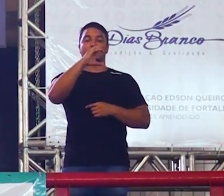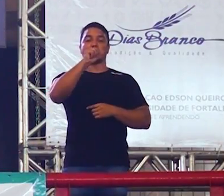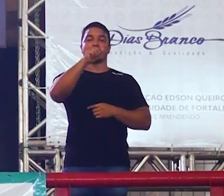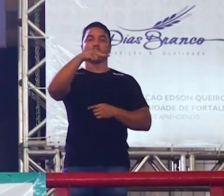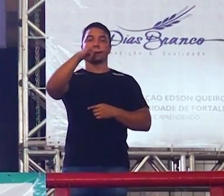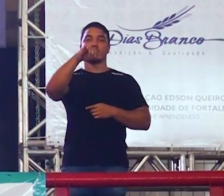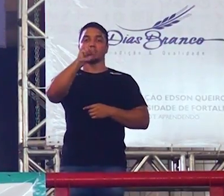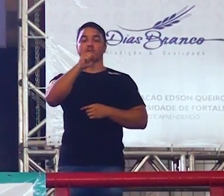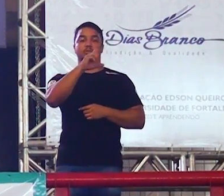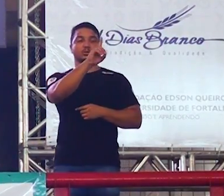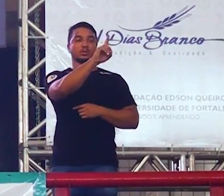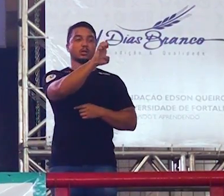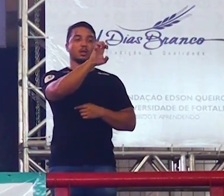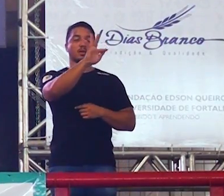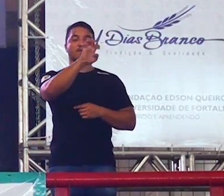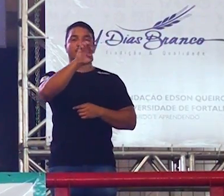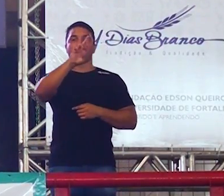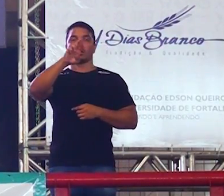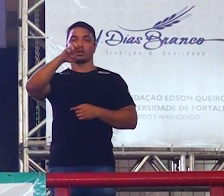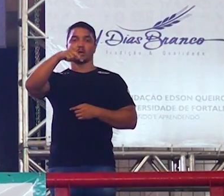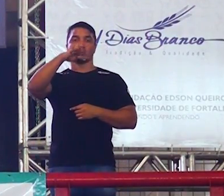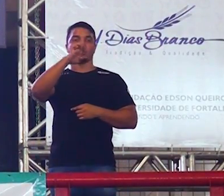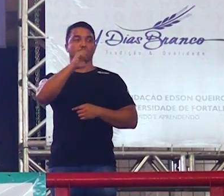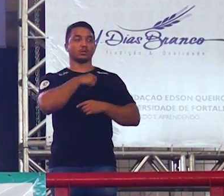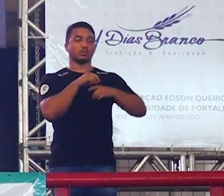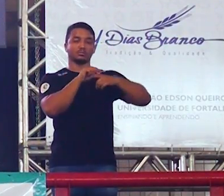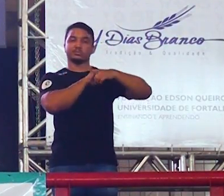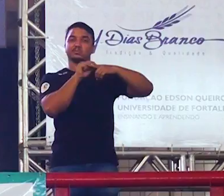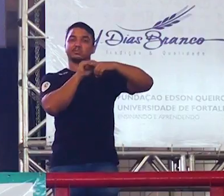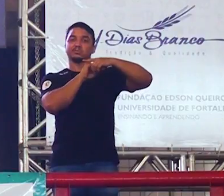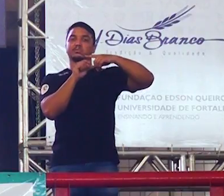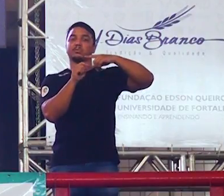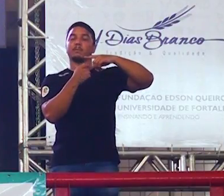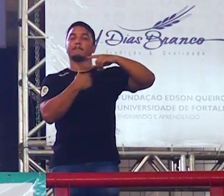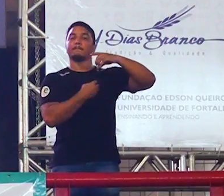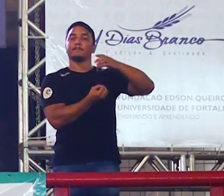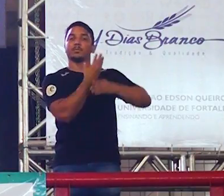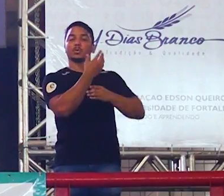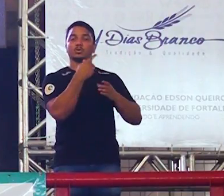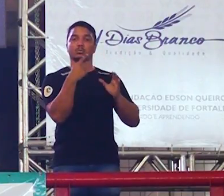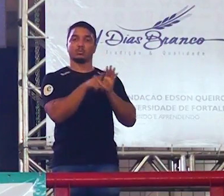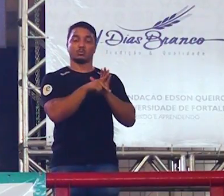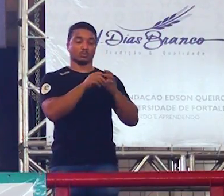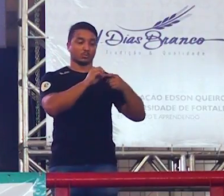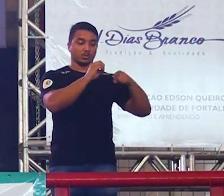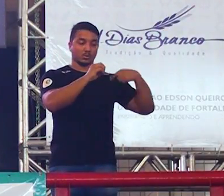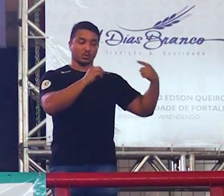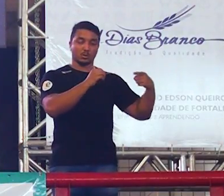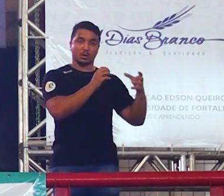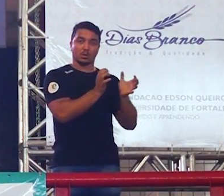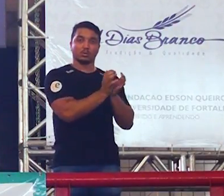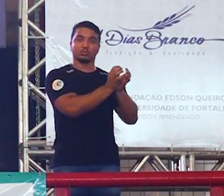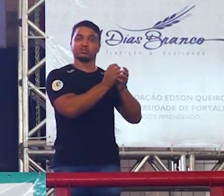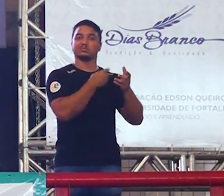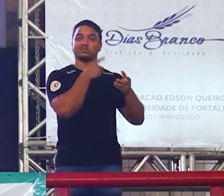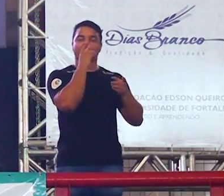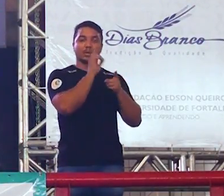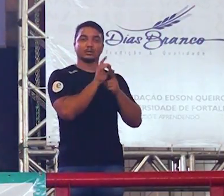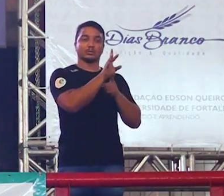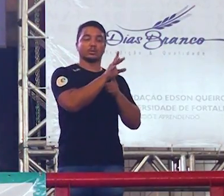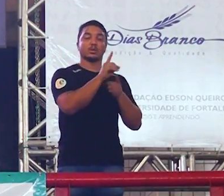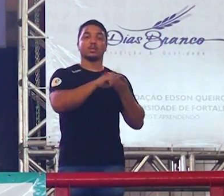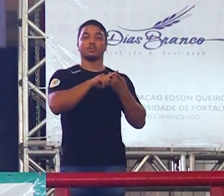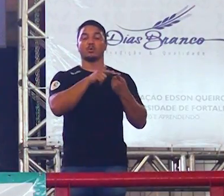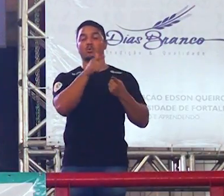canais deferentes, que irão conduzir os espermatozoides ao ducto ejaculatório. Em